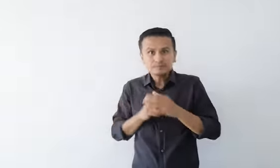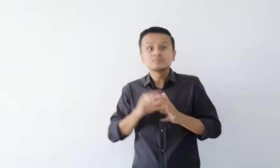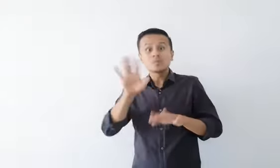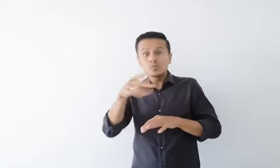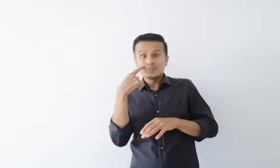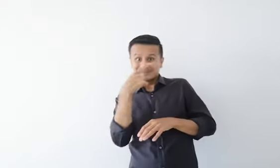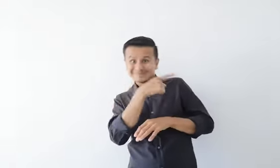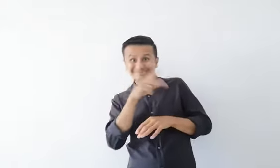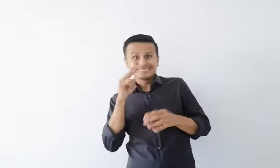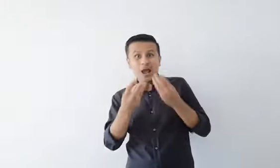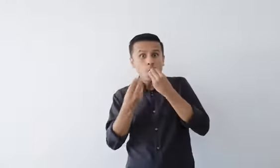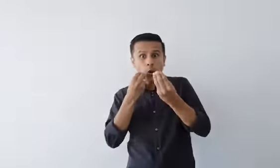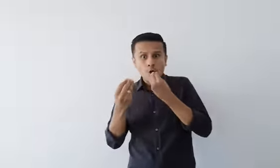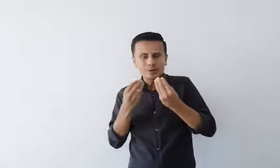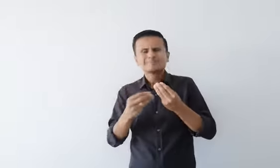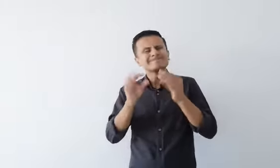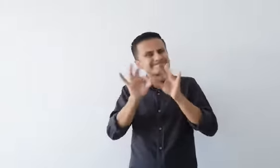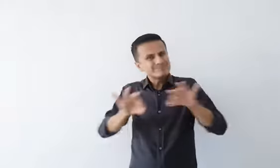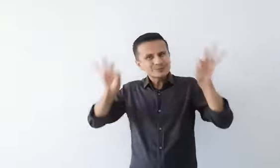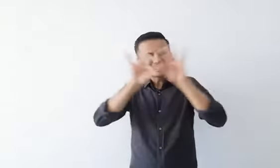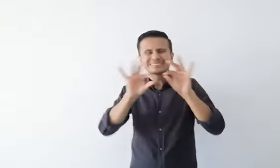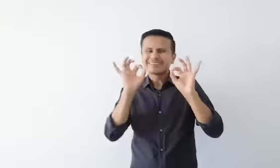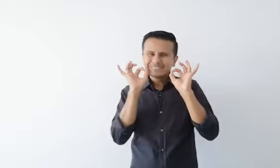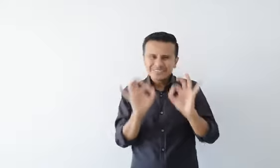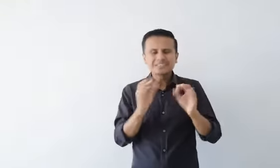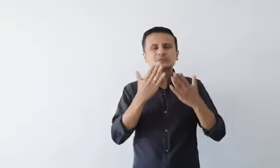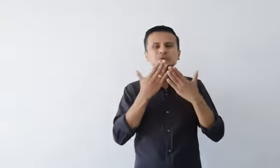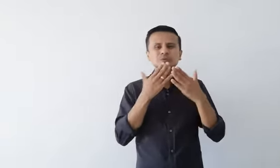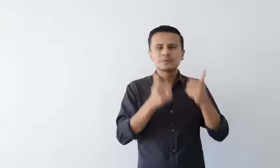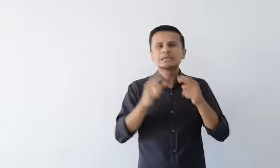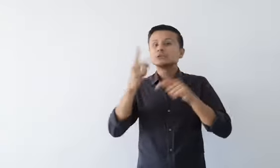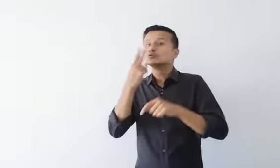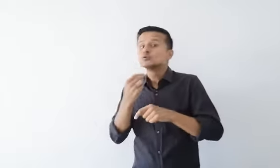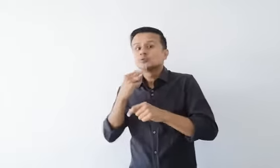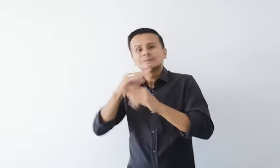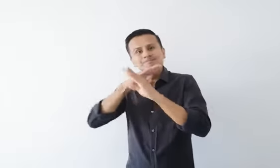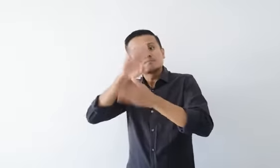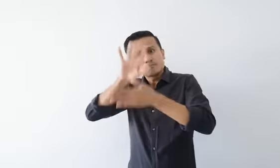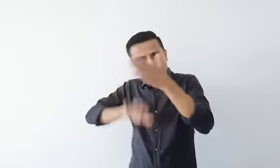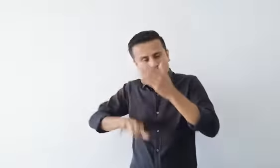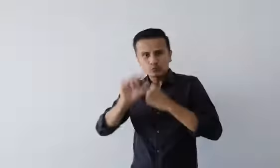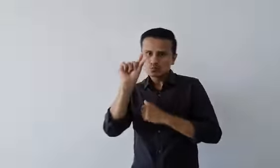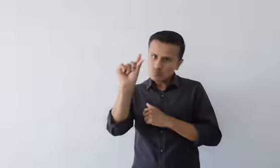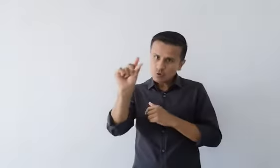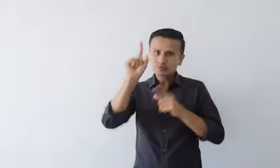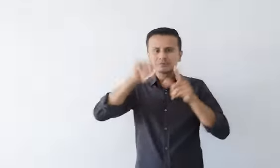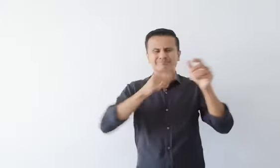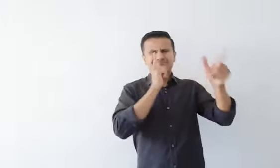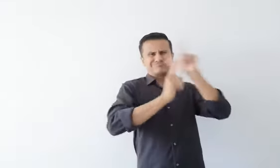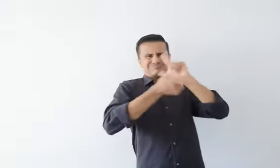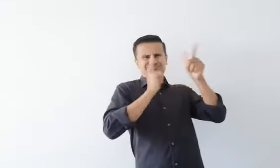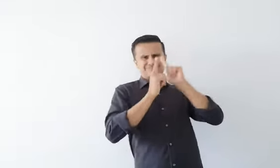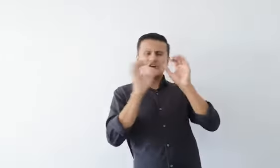frescos. Evita el azúcar refinada, el abuso de alcohol y determinadas drogas. Rodéate de un ambiente